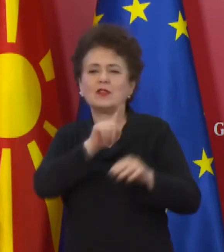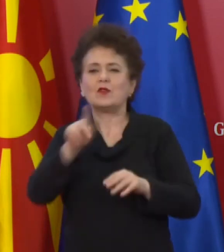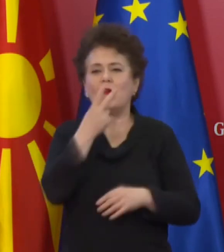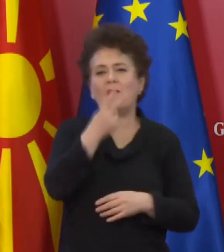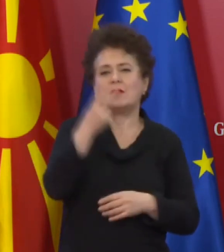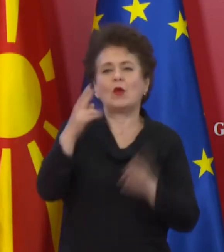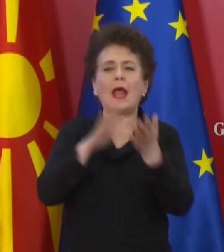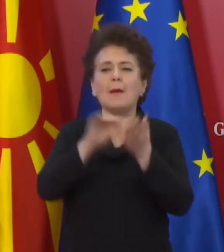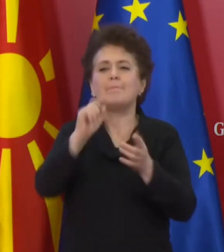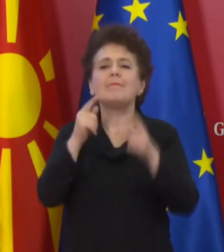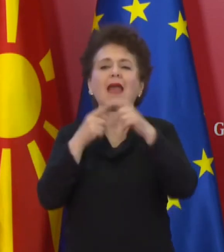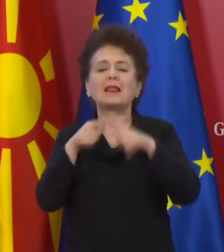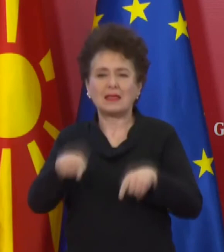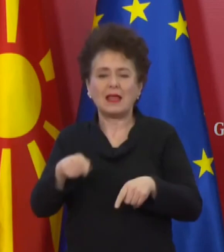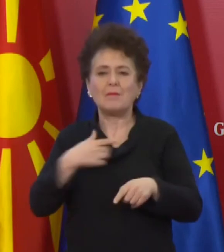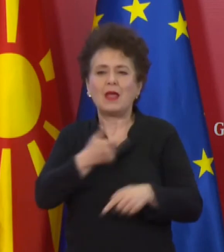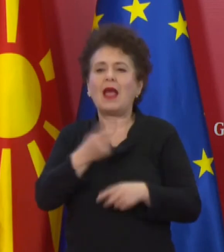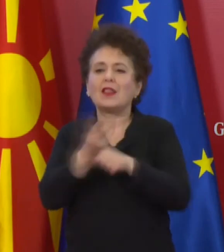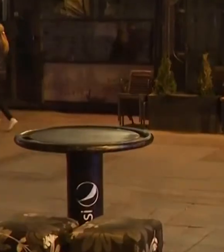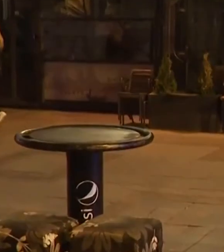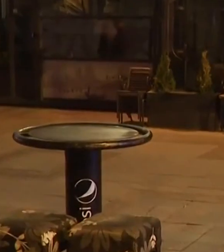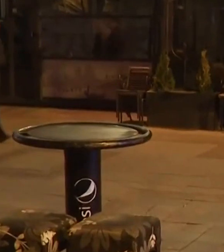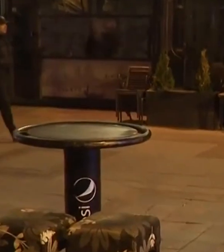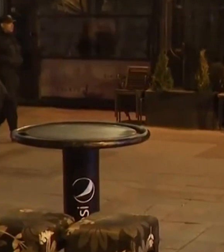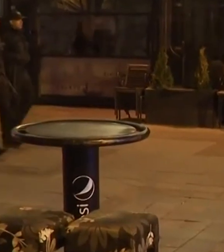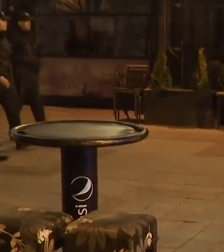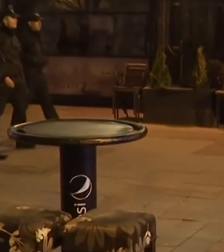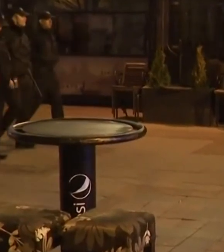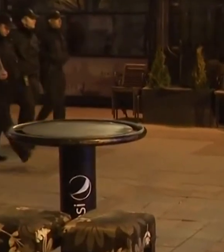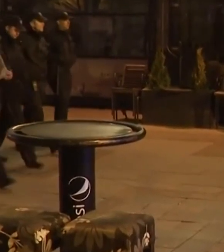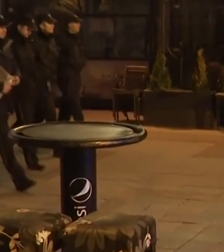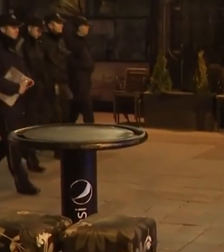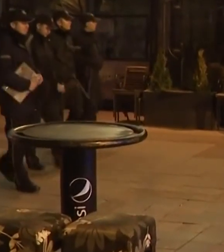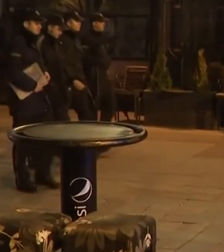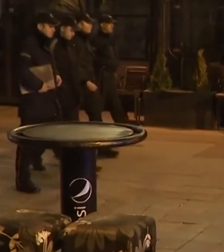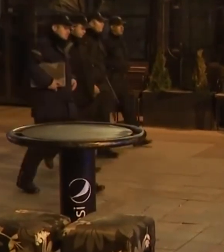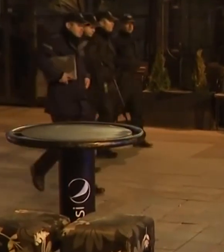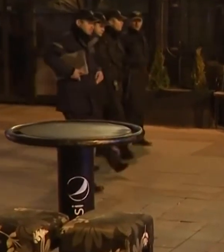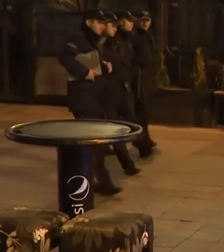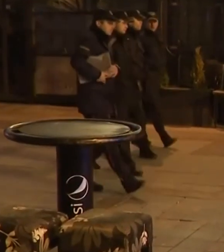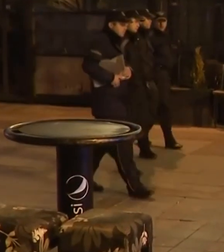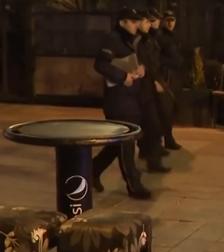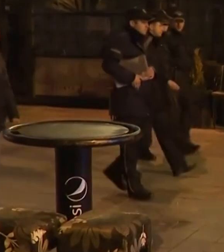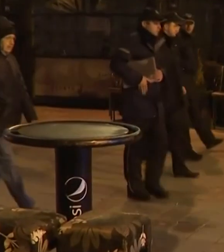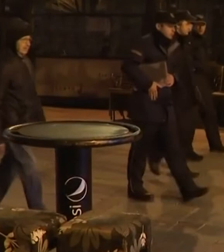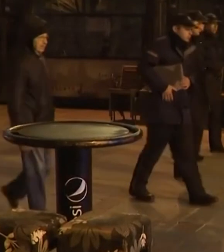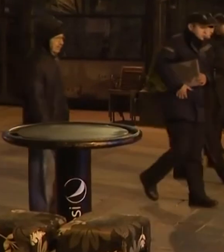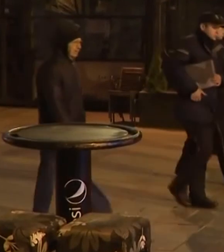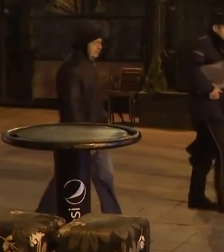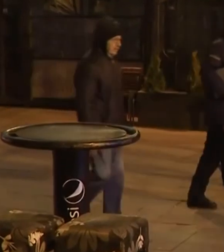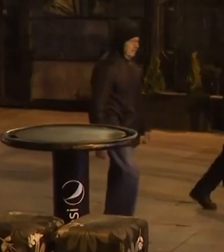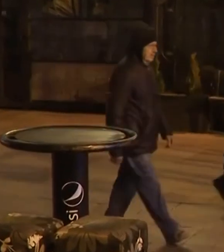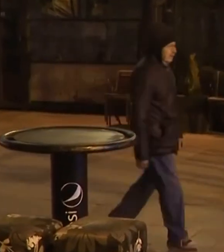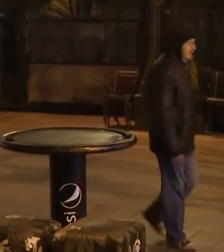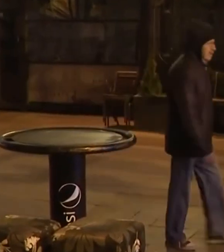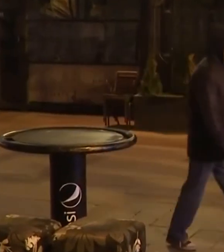në shoqërinë tonë. Shëndeti publik varet prej nesh. Në konferencën e kryetares së Këshillit Inspektues të pranishëm ishin edhe drejtorët e